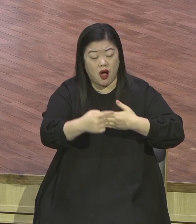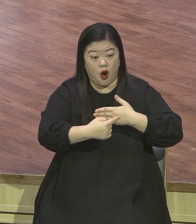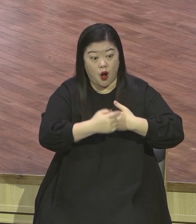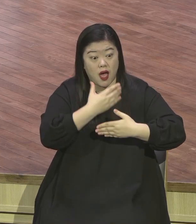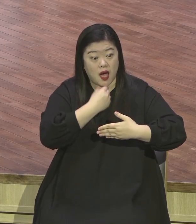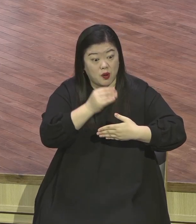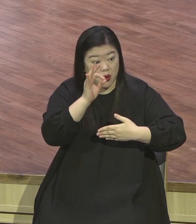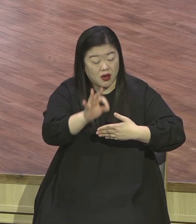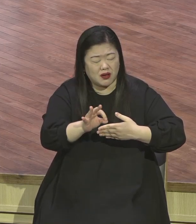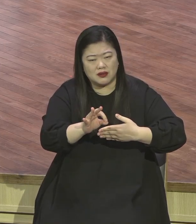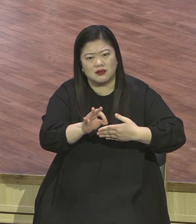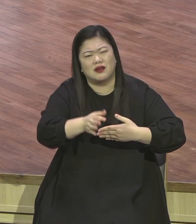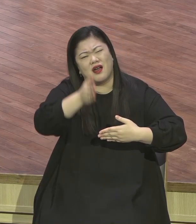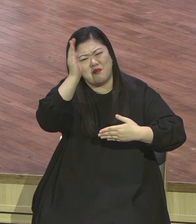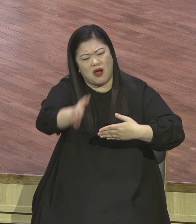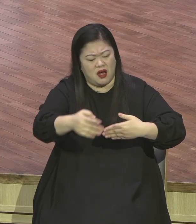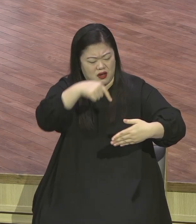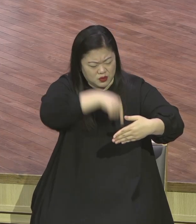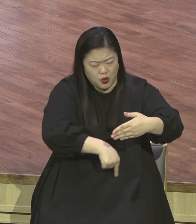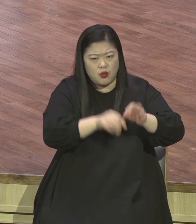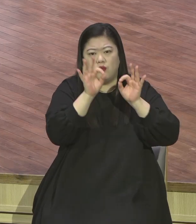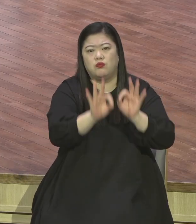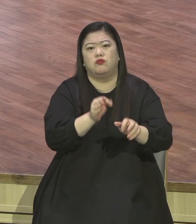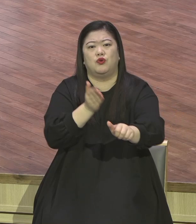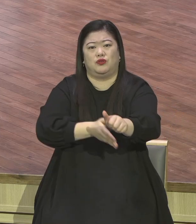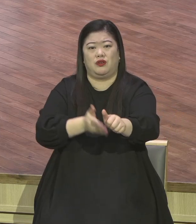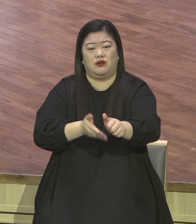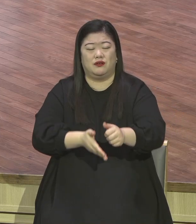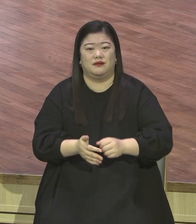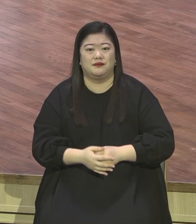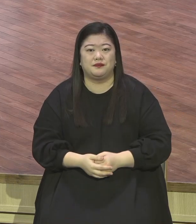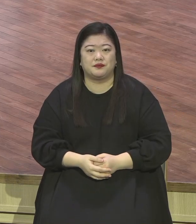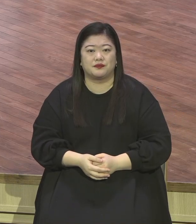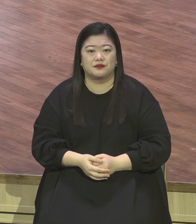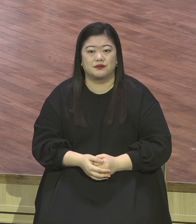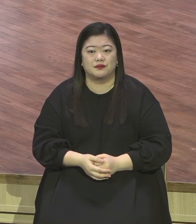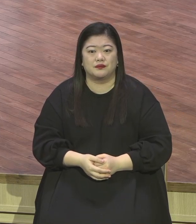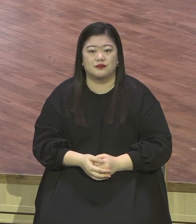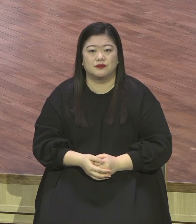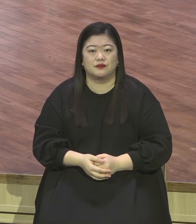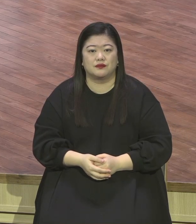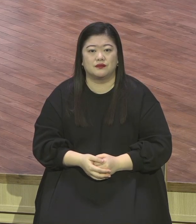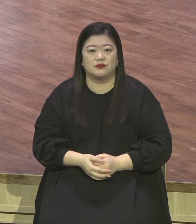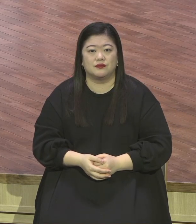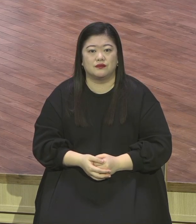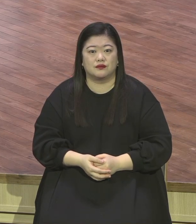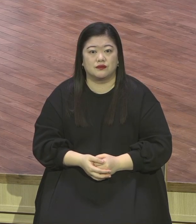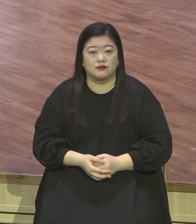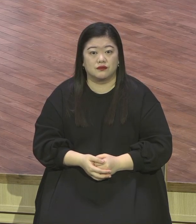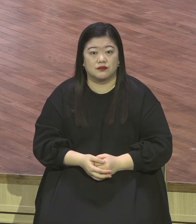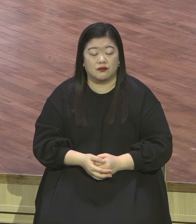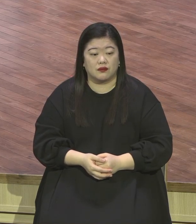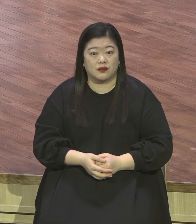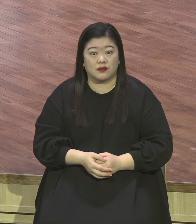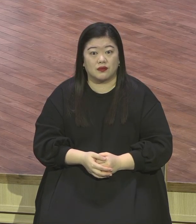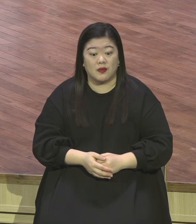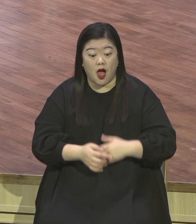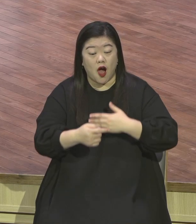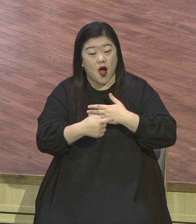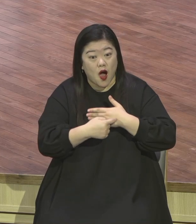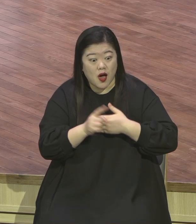전제로 하고 받아야 돼요 다 쇼예요 그거 다 수박 거닥에 행복 며칠 안 갑니다